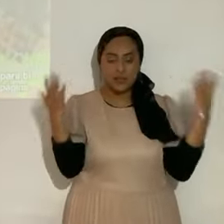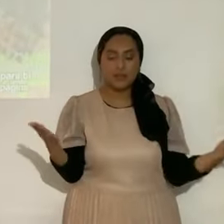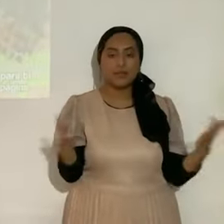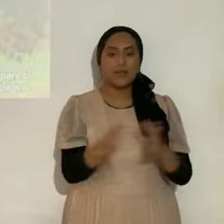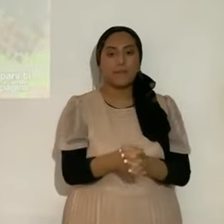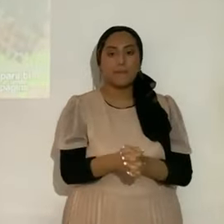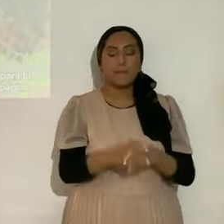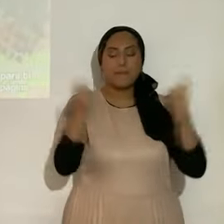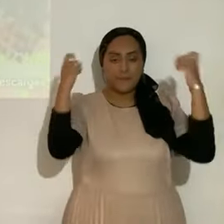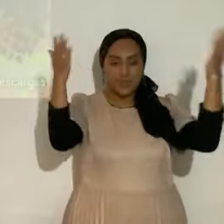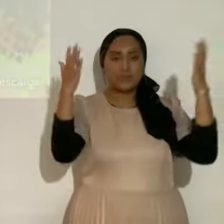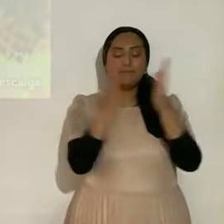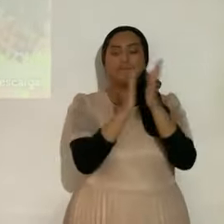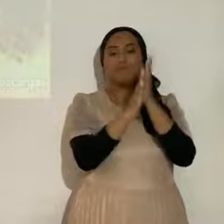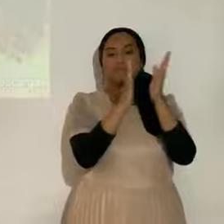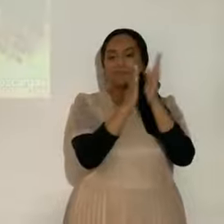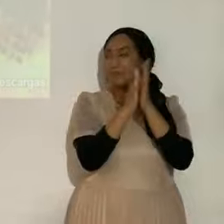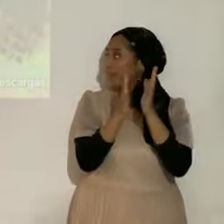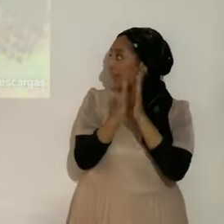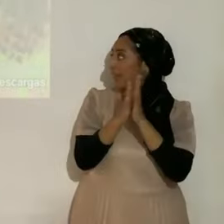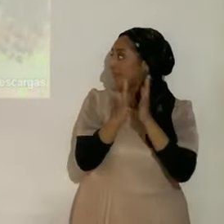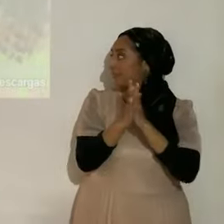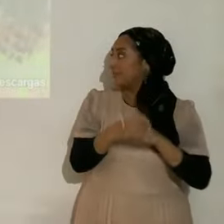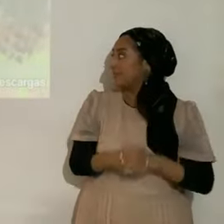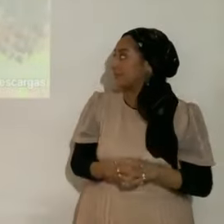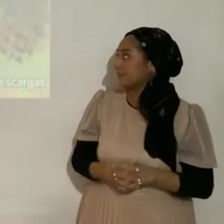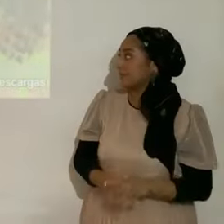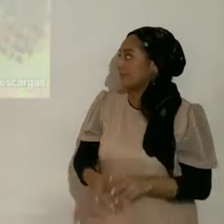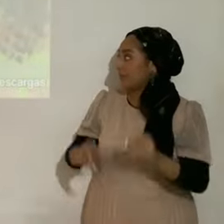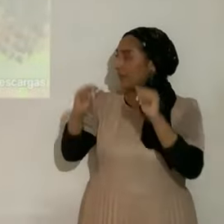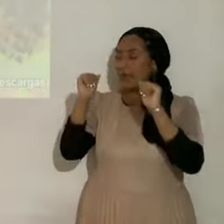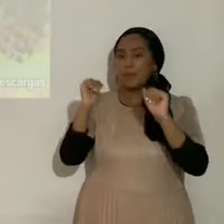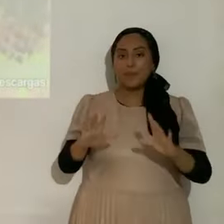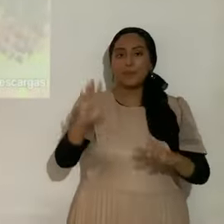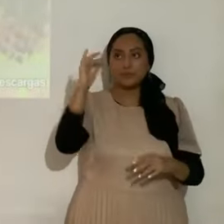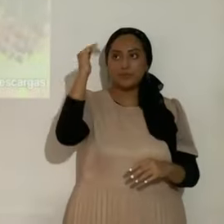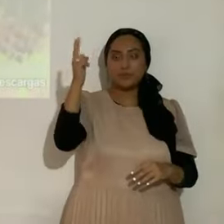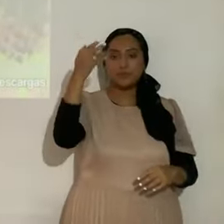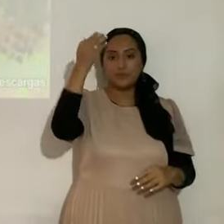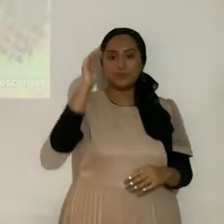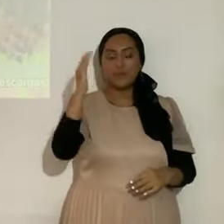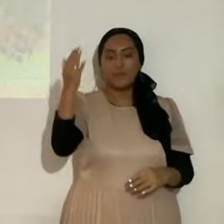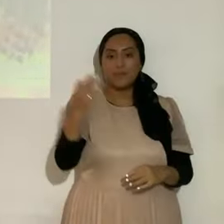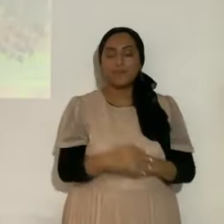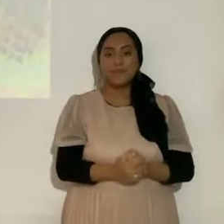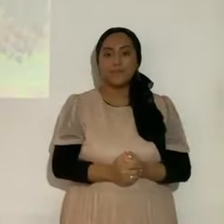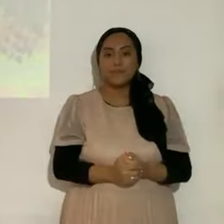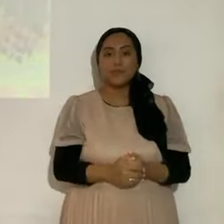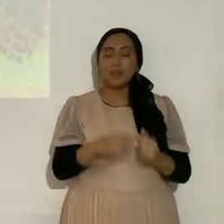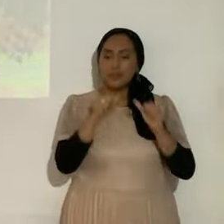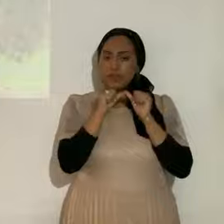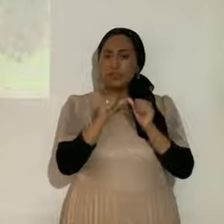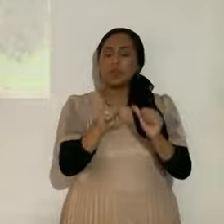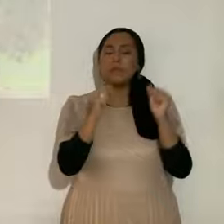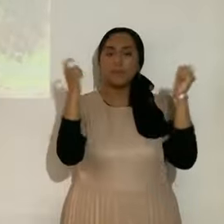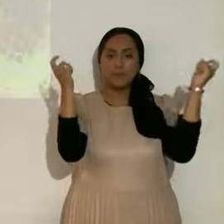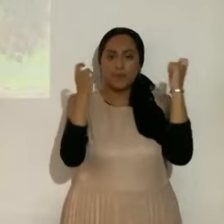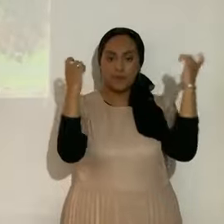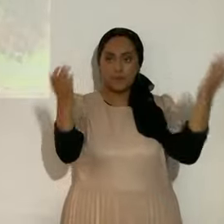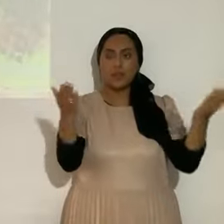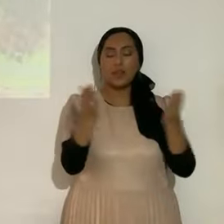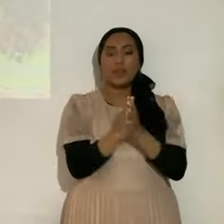todos juntos, exalta, exalta, aleluya. Bendito es Yahweh Sebaot. Vamos a seguir exaltando,